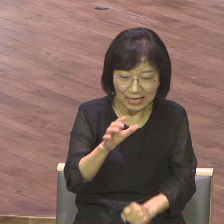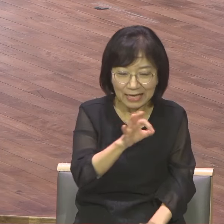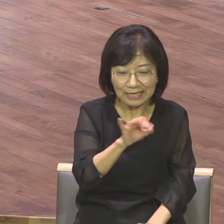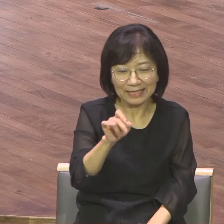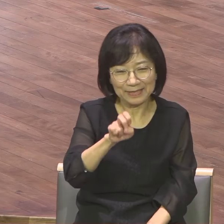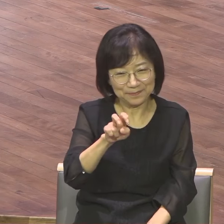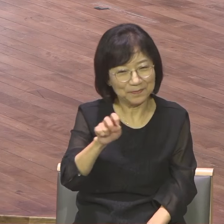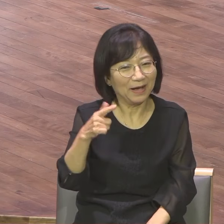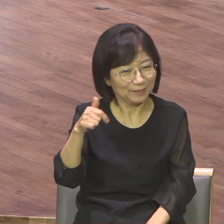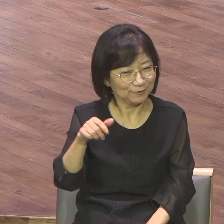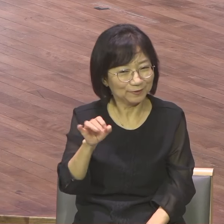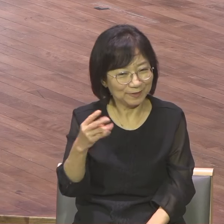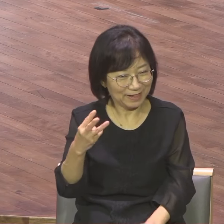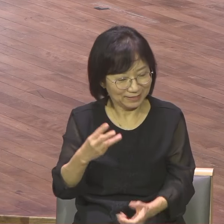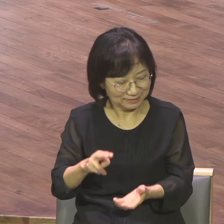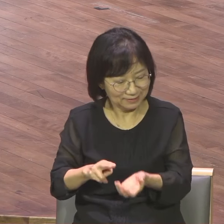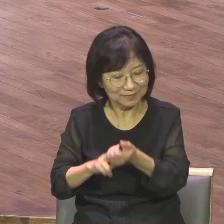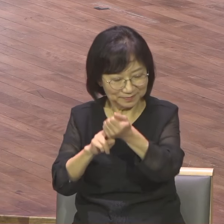우리나라 초창기